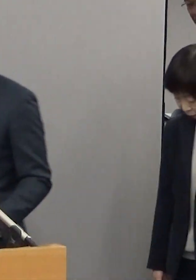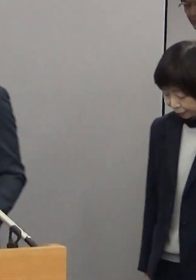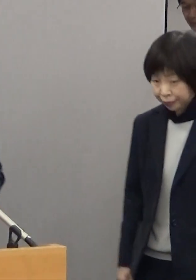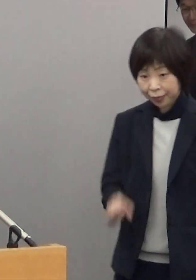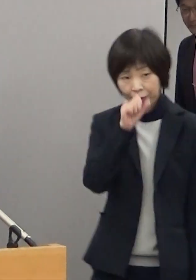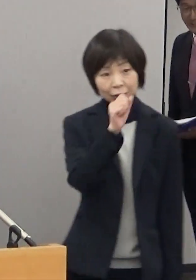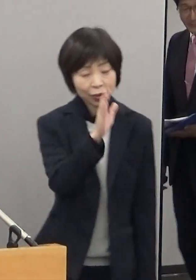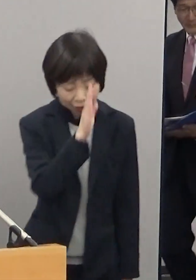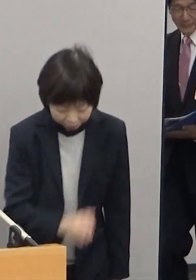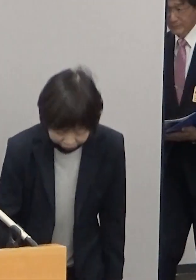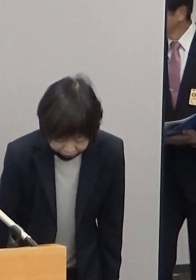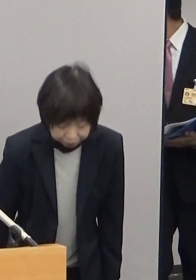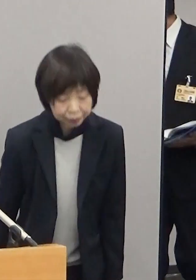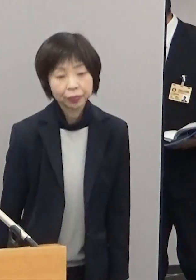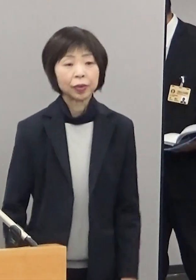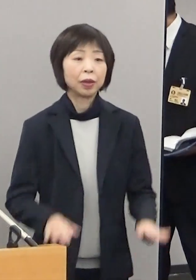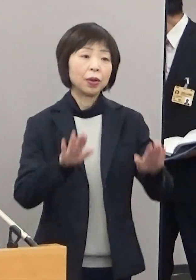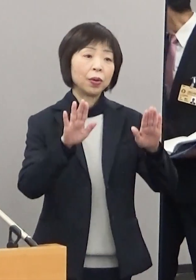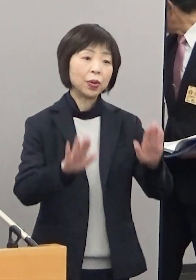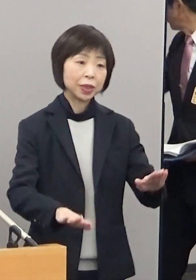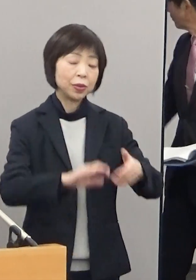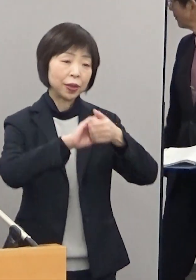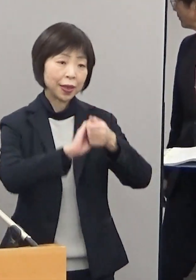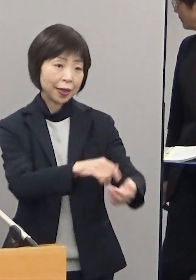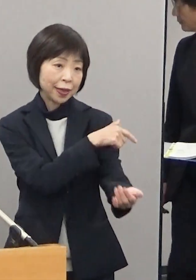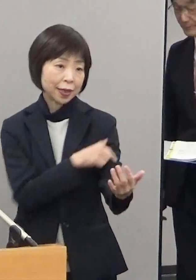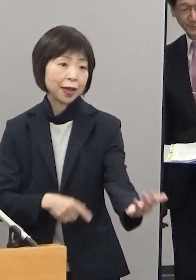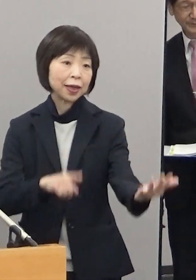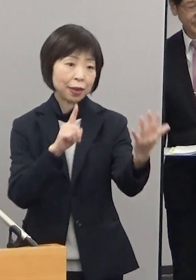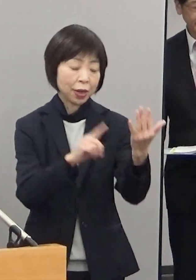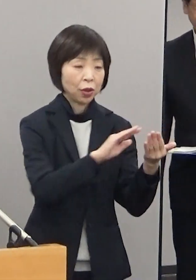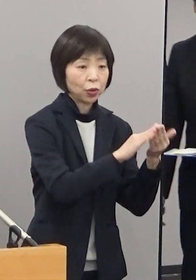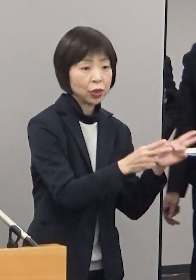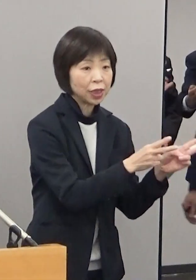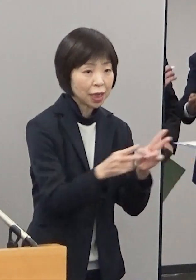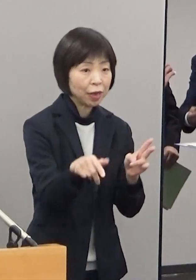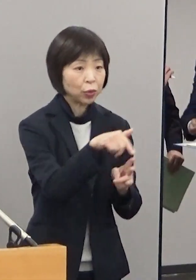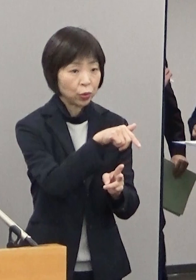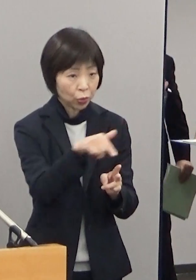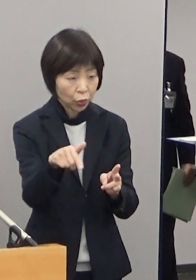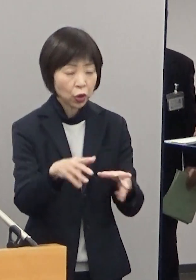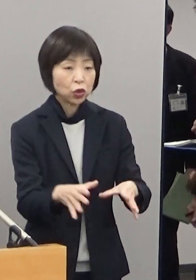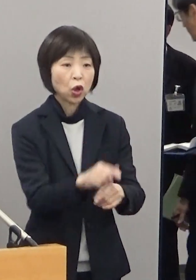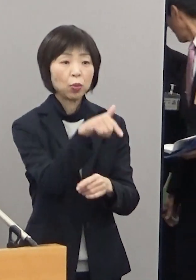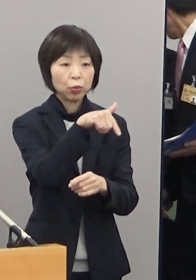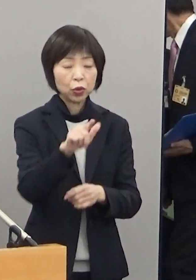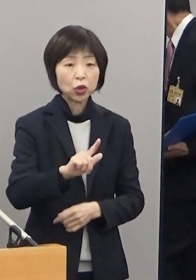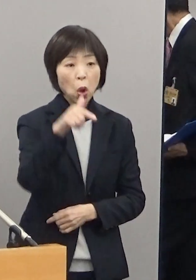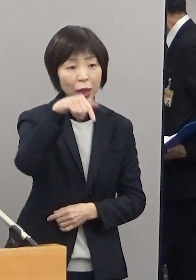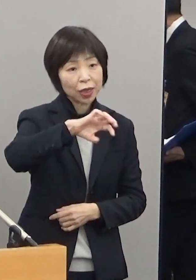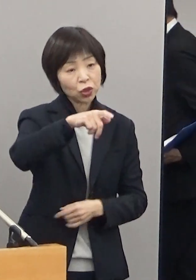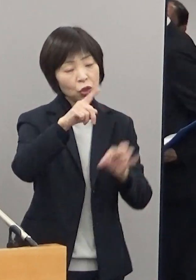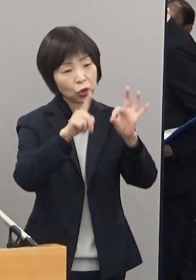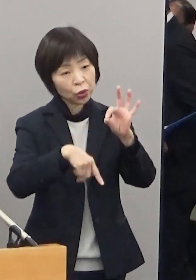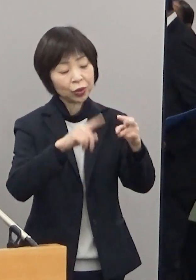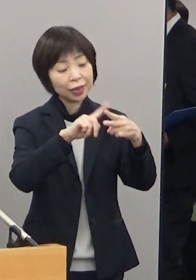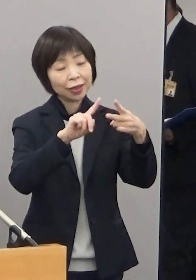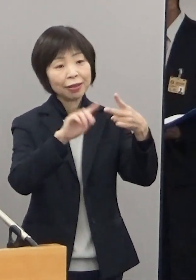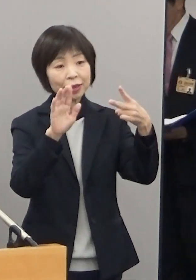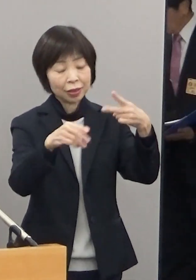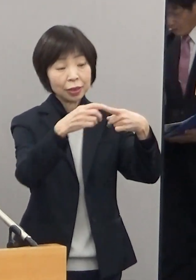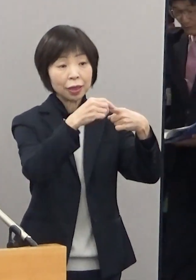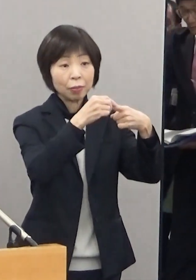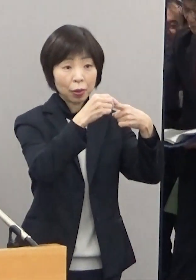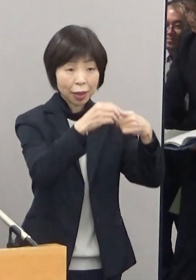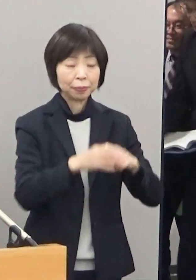よろしくお願いいたします。本日の定例記者会見は都市整備部総務部上下水道からの2件になります。1